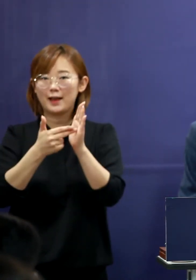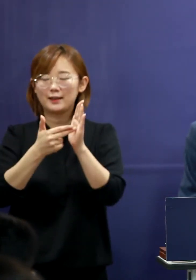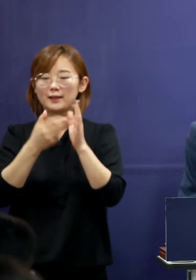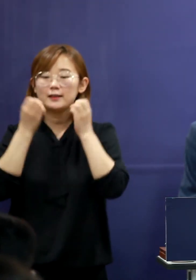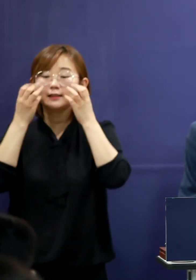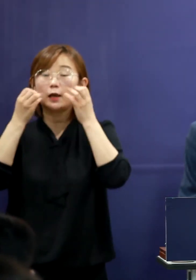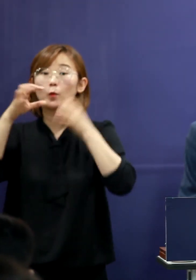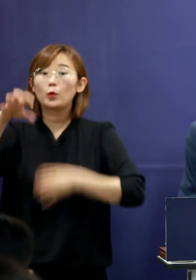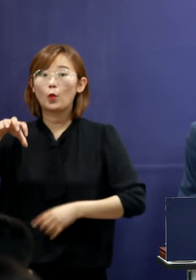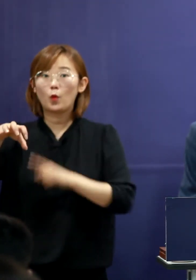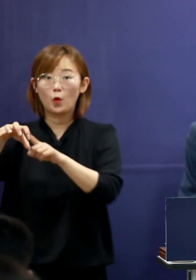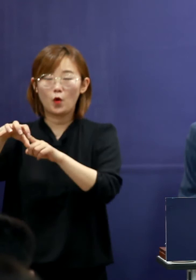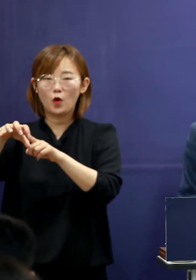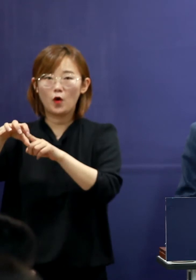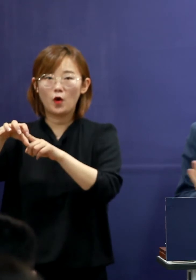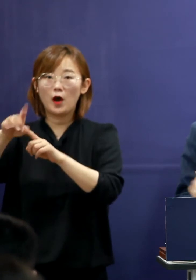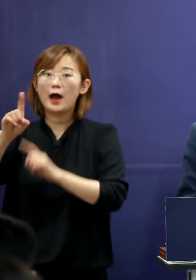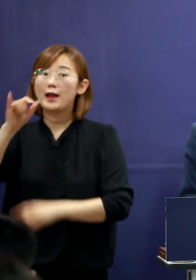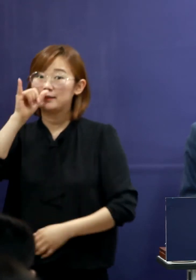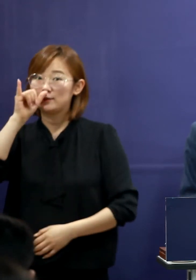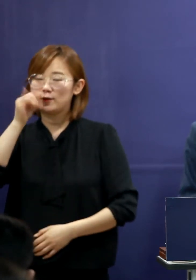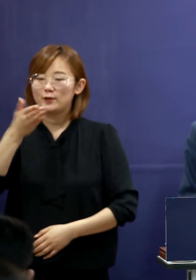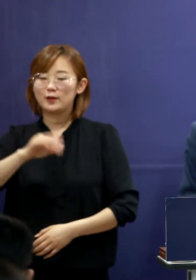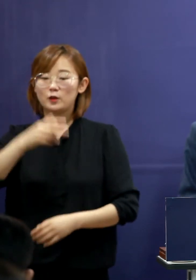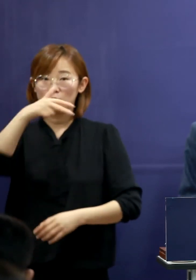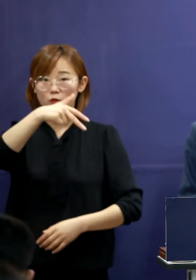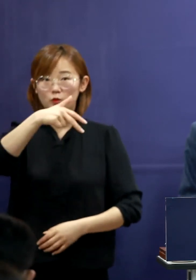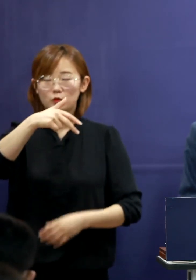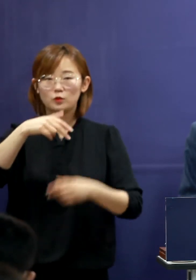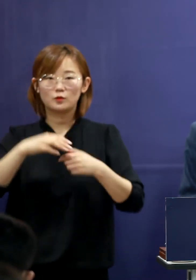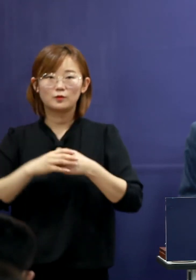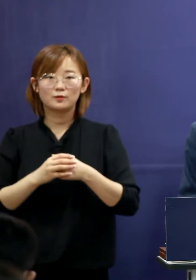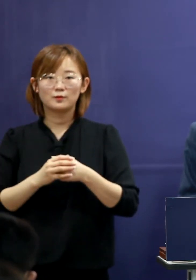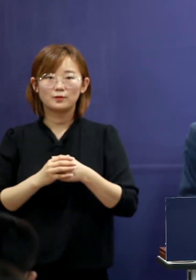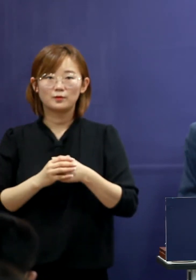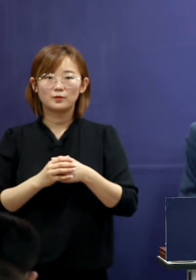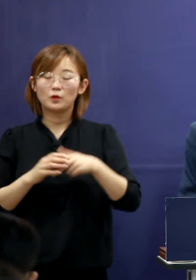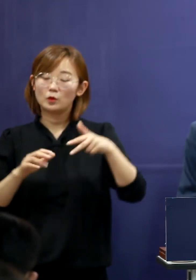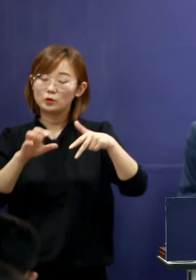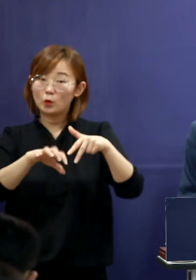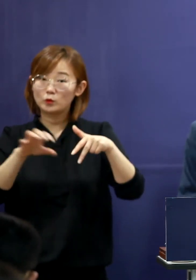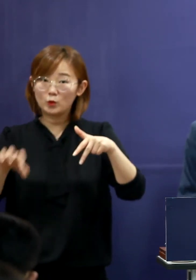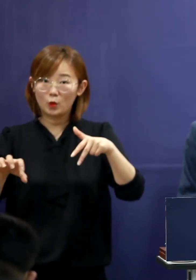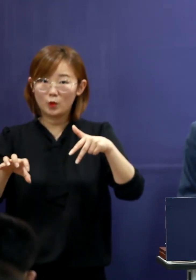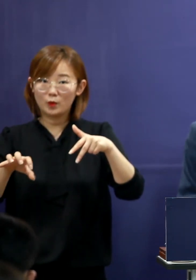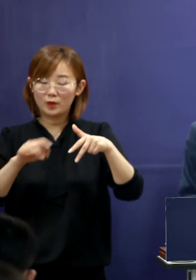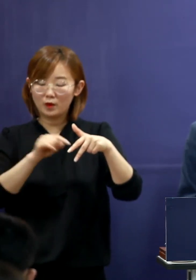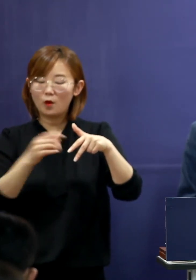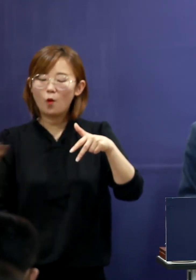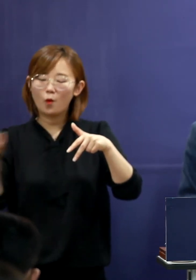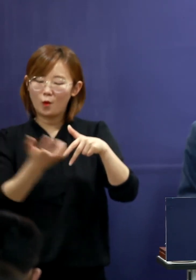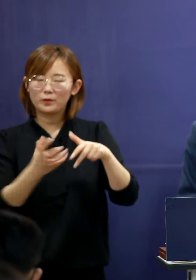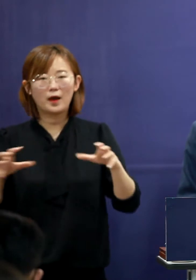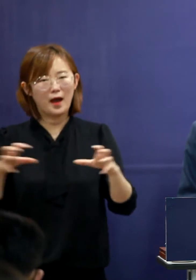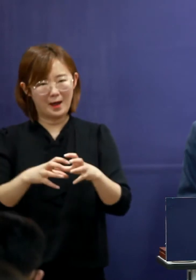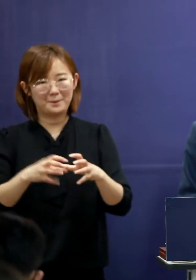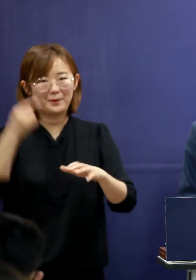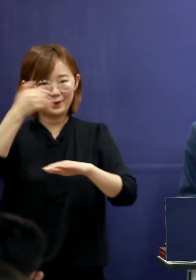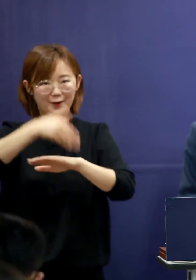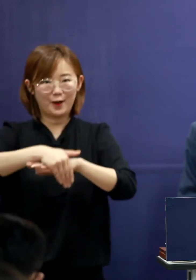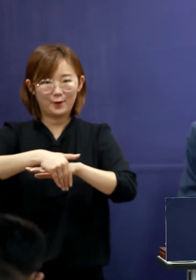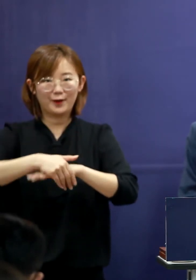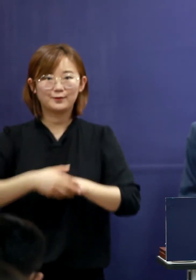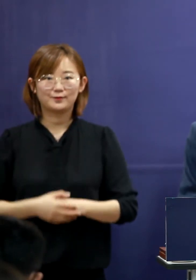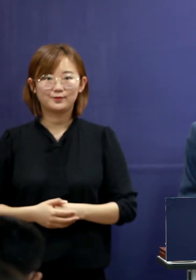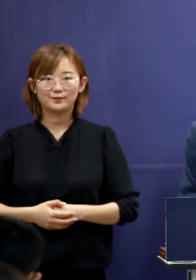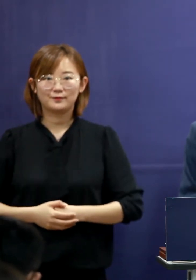종촌동 쪽으로 사무소를 통합을 해야 될 것으로 생각하고, 아마 그 통합하는 과정에서